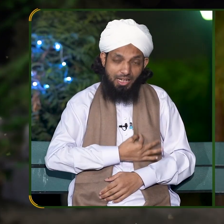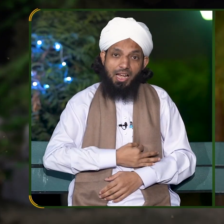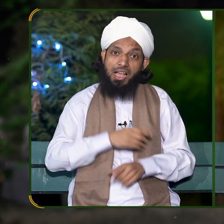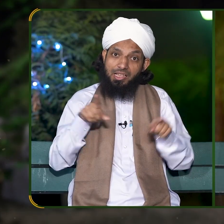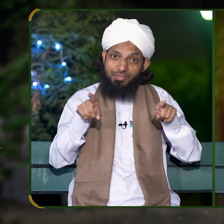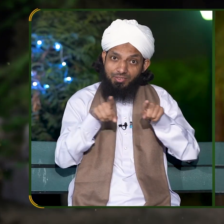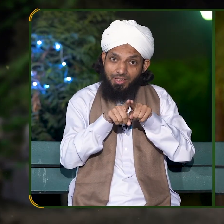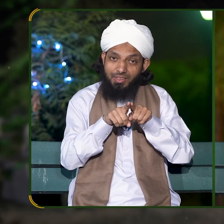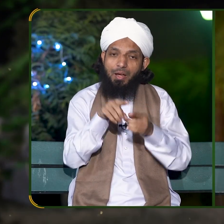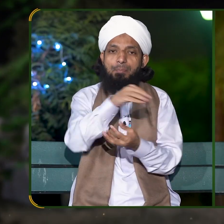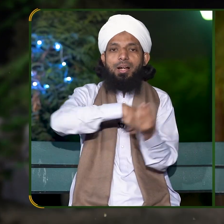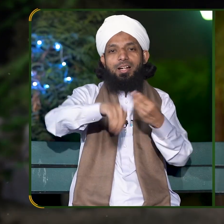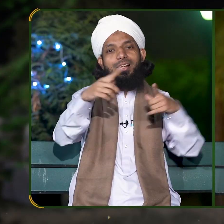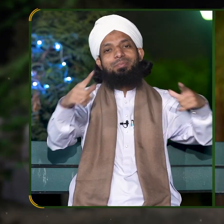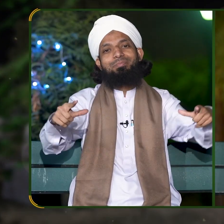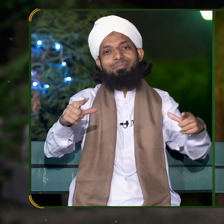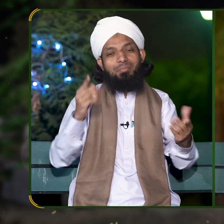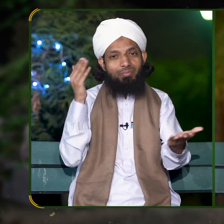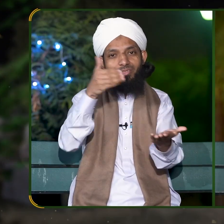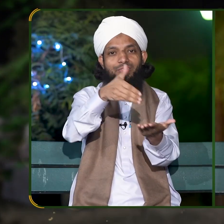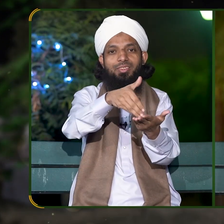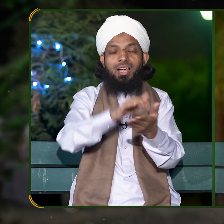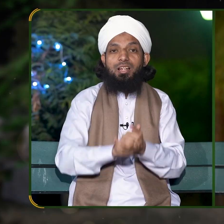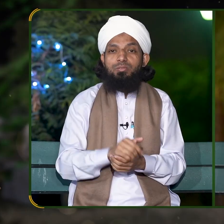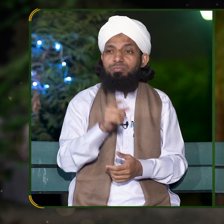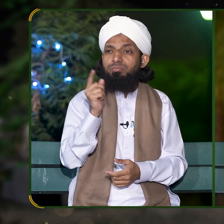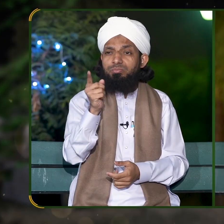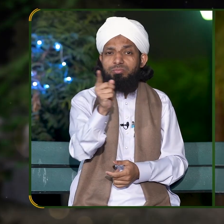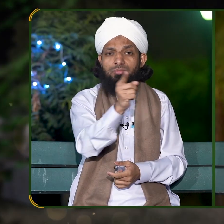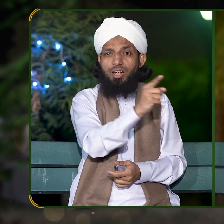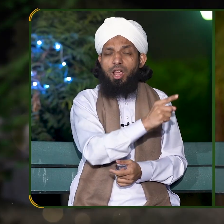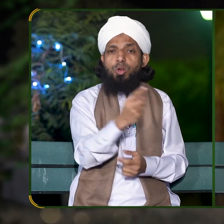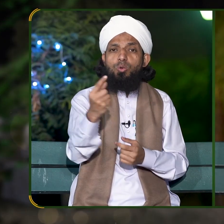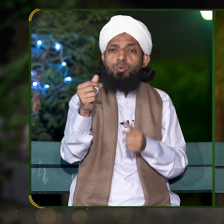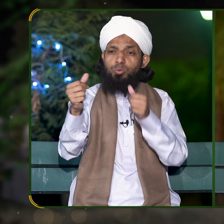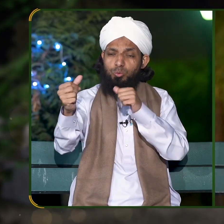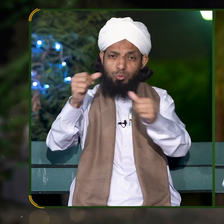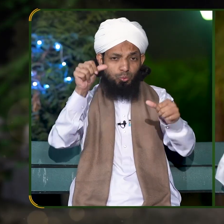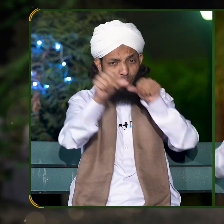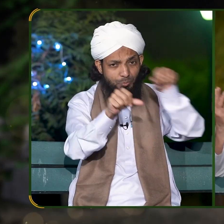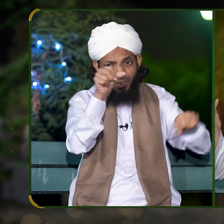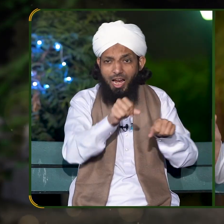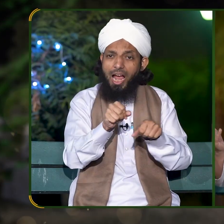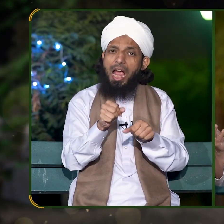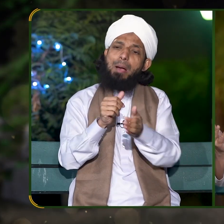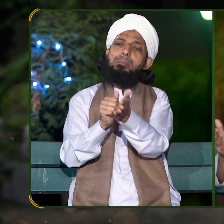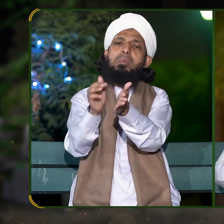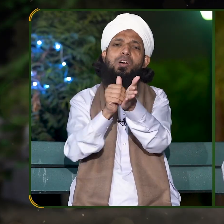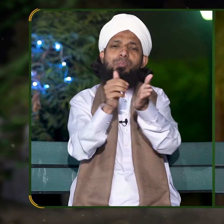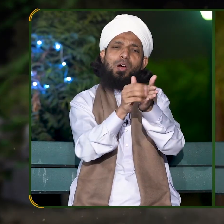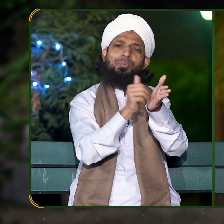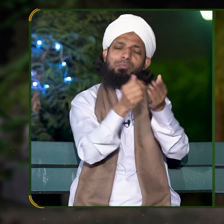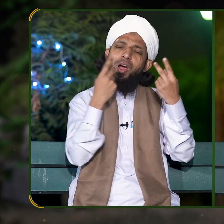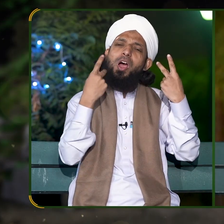رہے ہیں، اور جس نے آپ پر ظلم کیے تھے آپ نے اس کو معاف بھی کیا، آپ معافی کا اعلان کیا۔